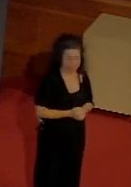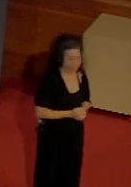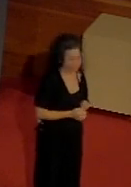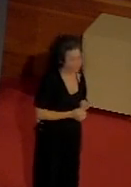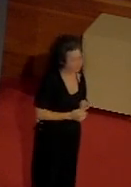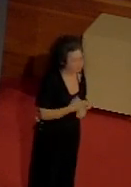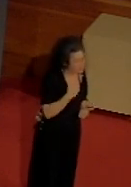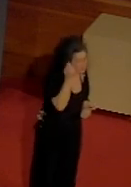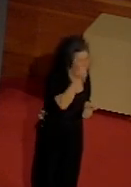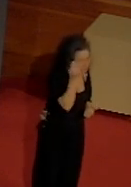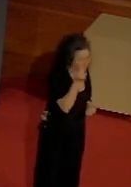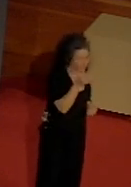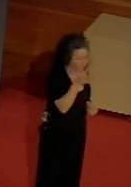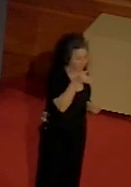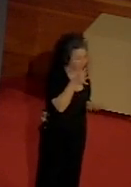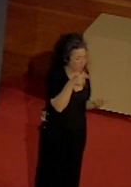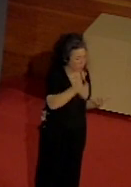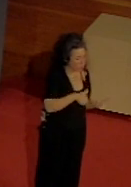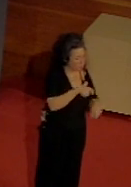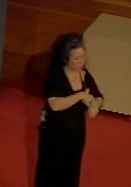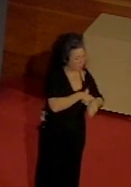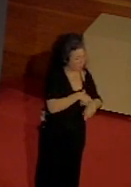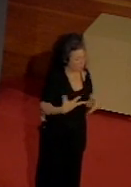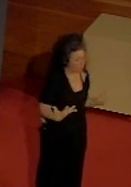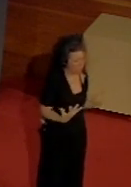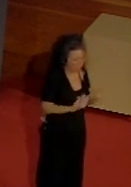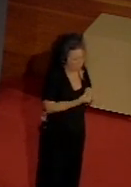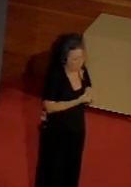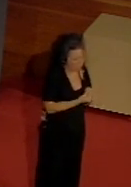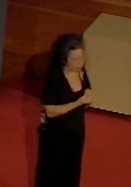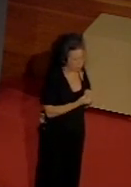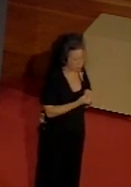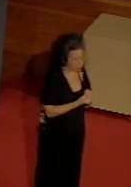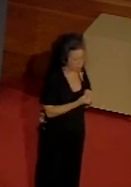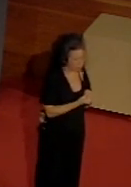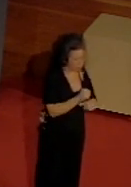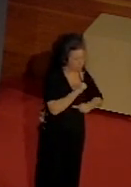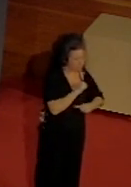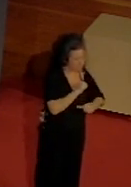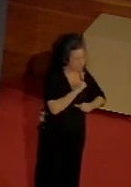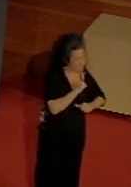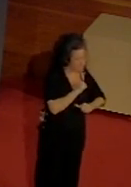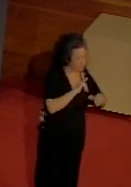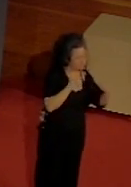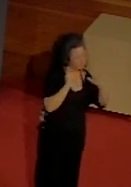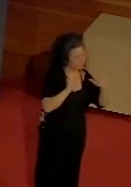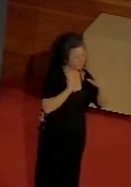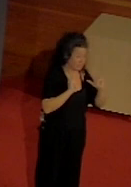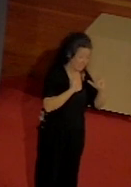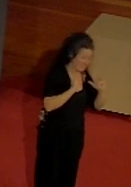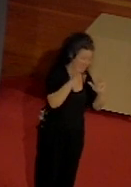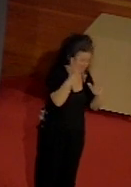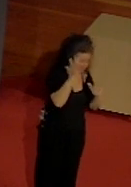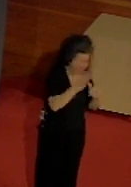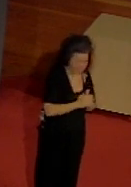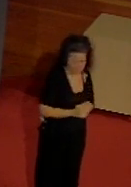bueno, yo creo que el ratito este que estaremos juntos, espero que Lo pasaremos bien, espero.